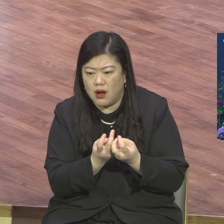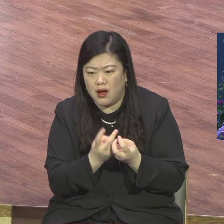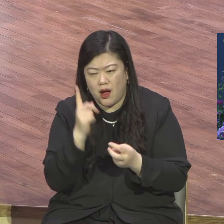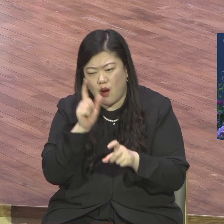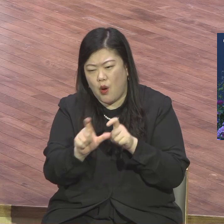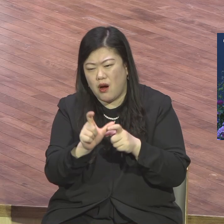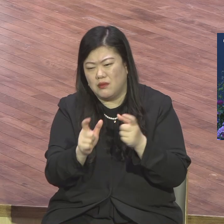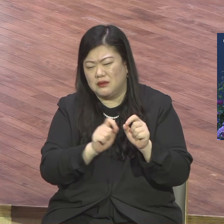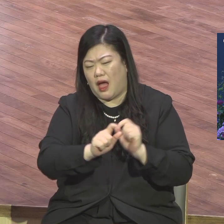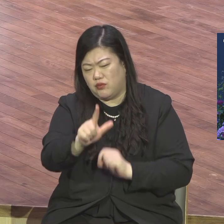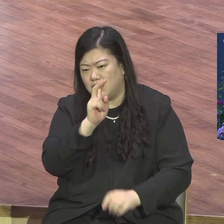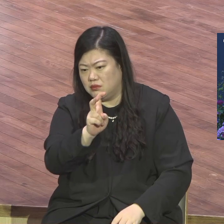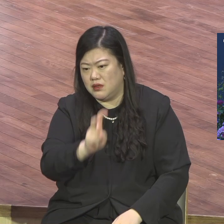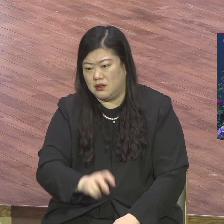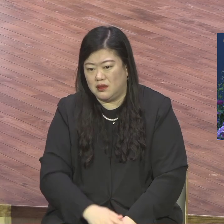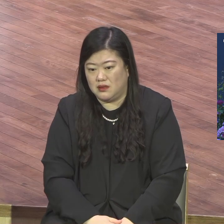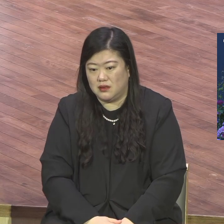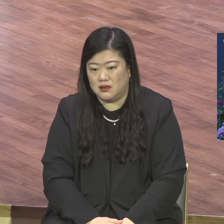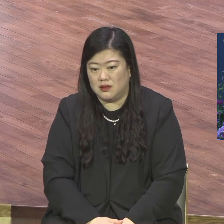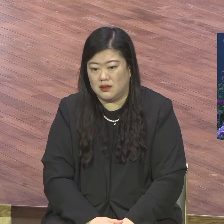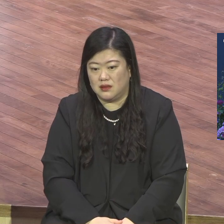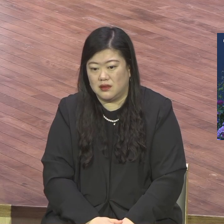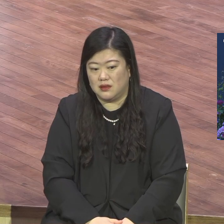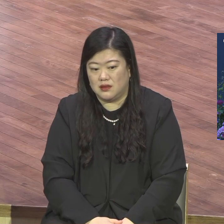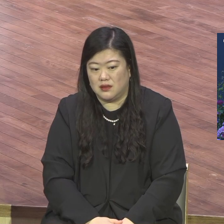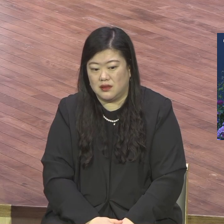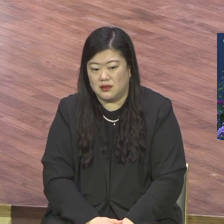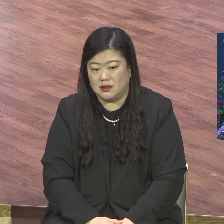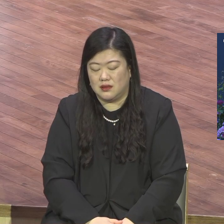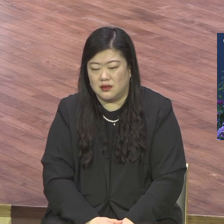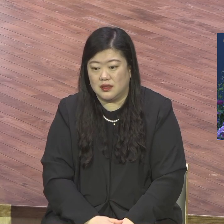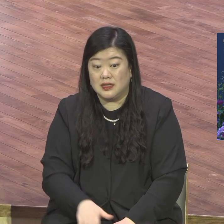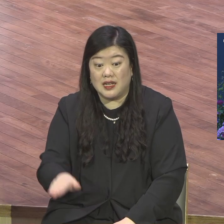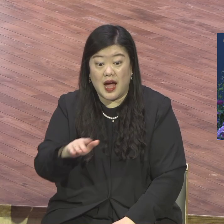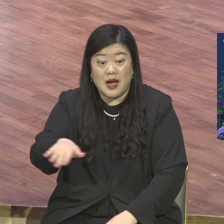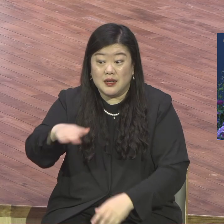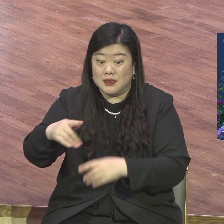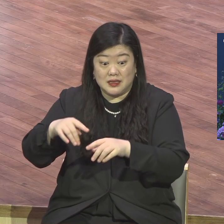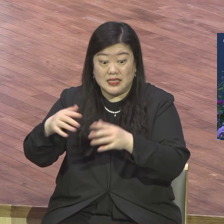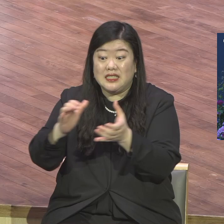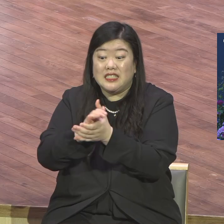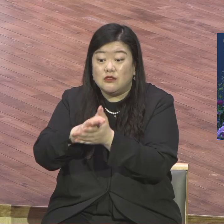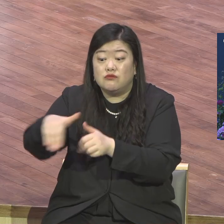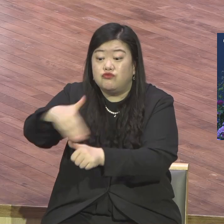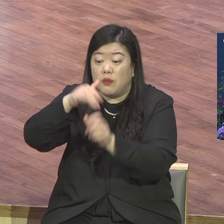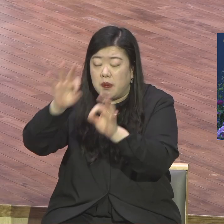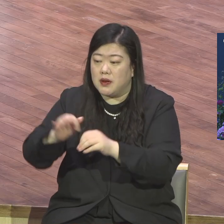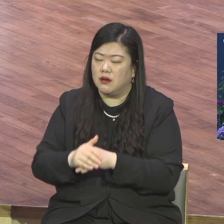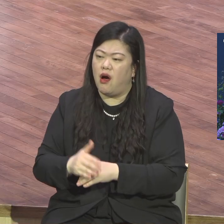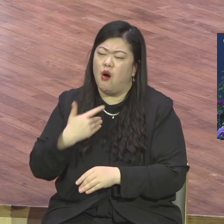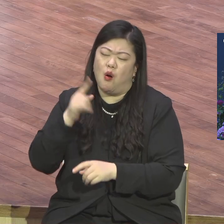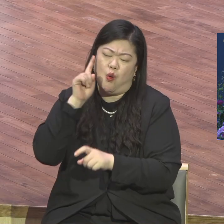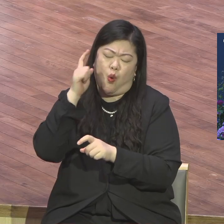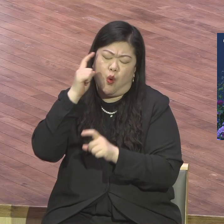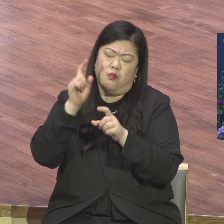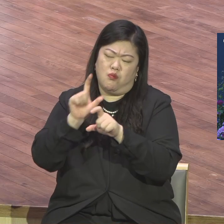지금 잘못된 거예요. 나 고민이 많아. 다 서론이.